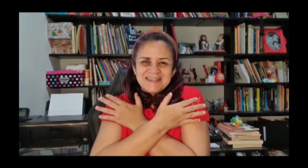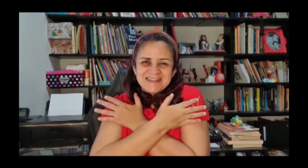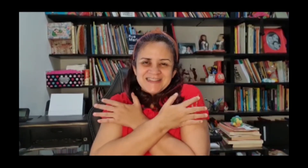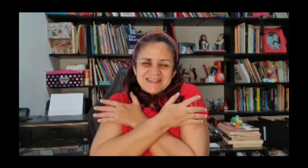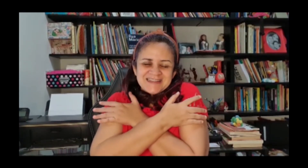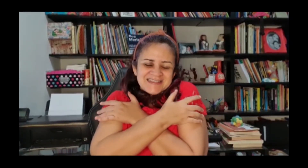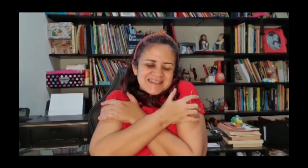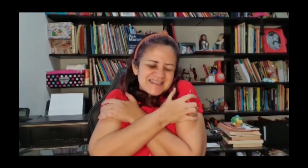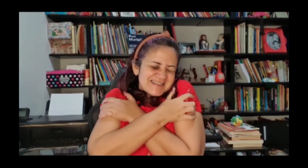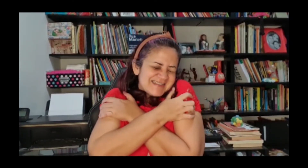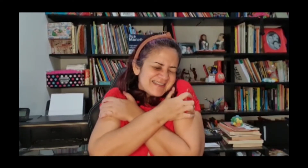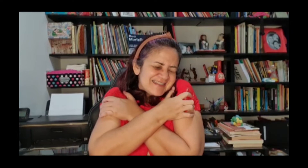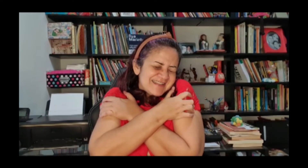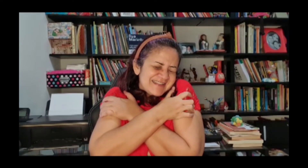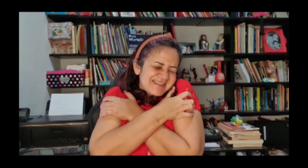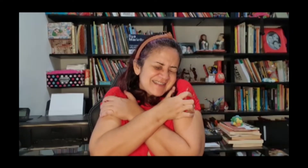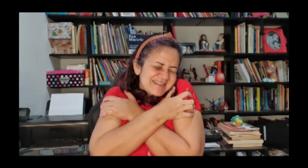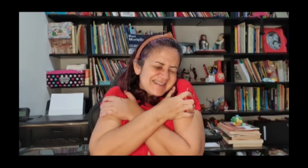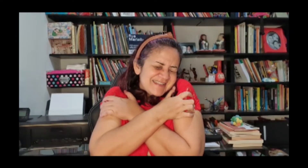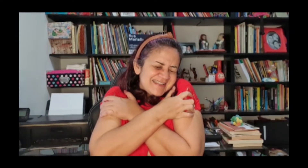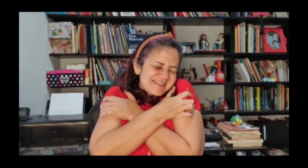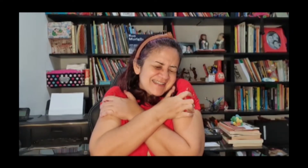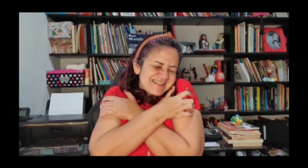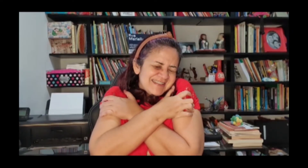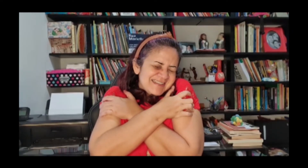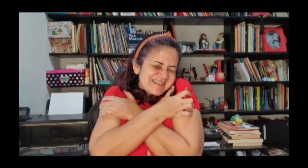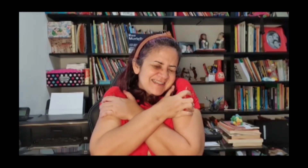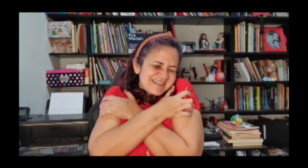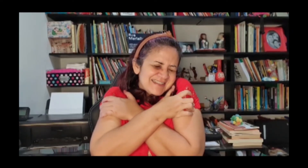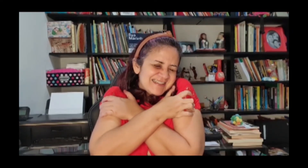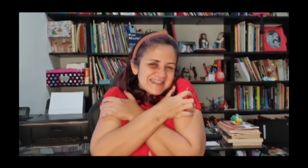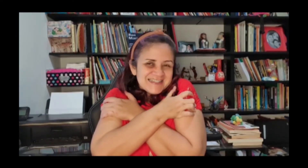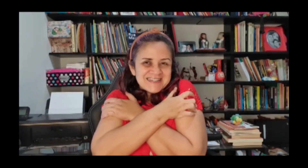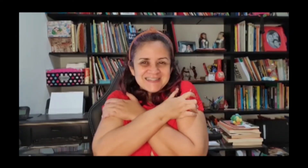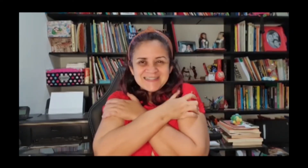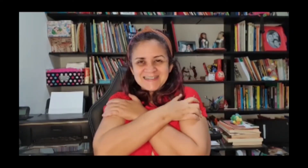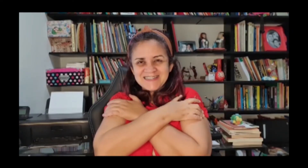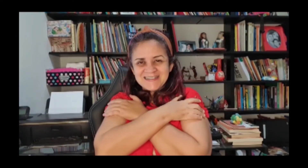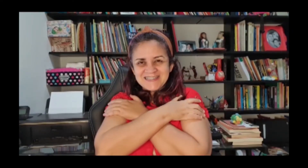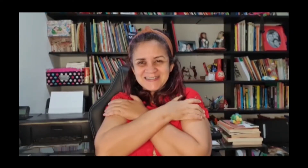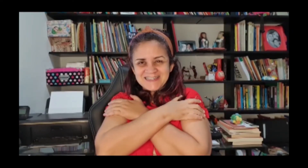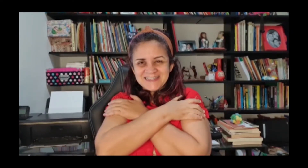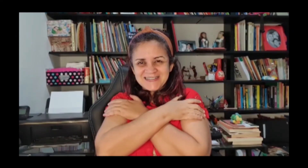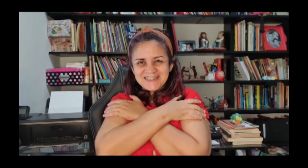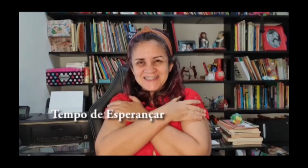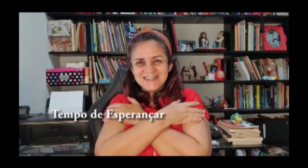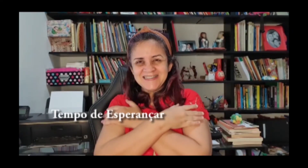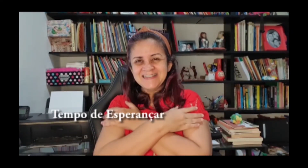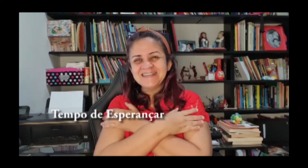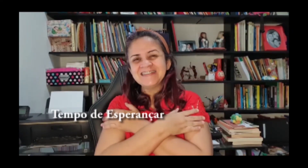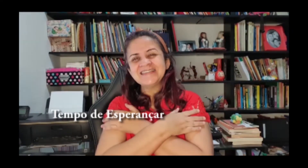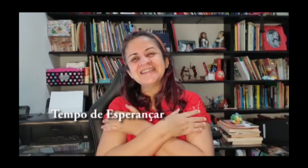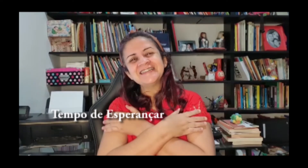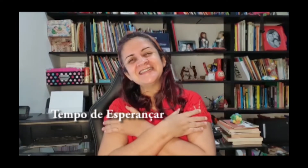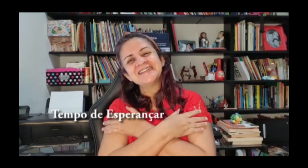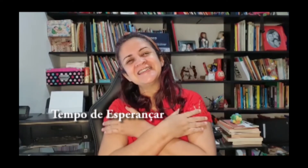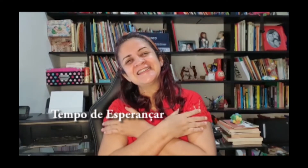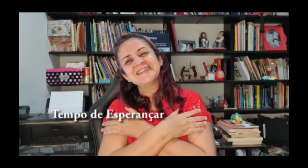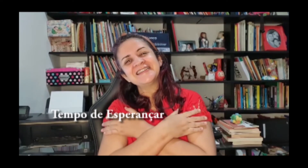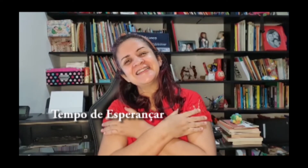tempo. Apenas contigo e comigo. Tempo, tempo, tempo, tempo.